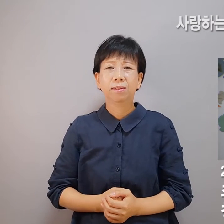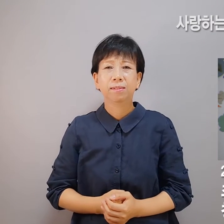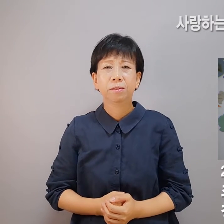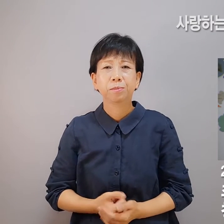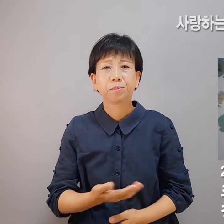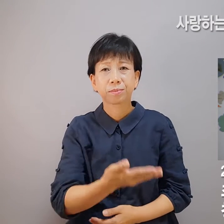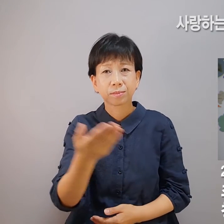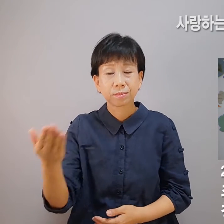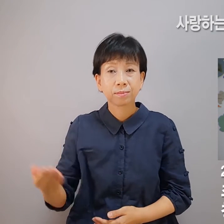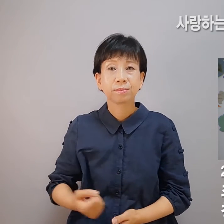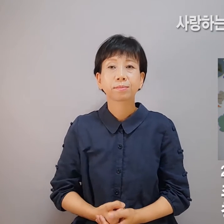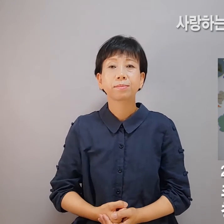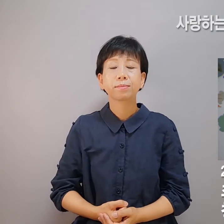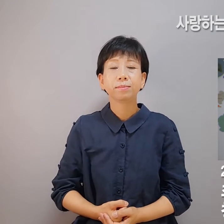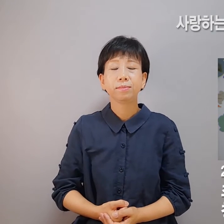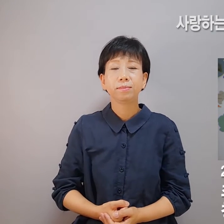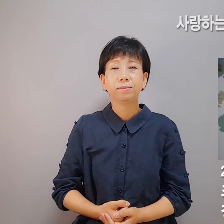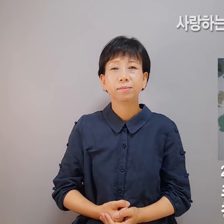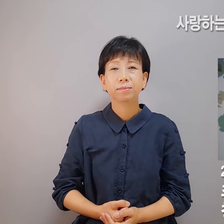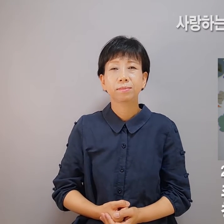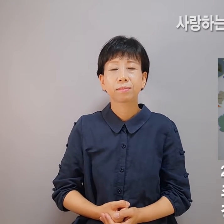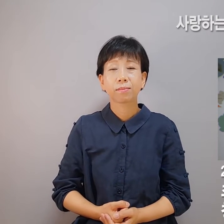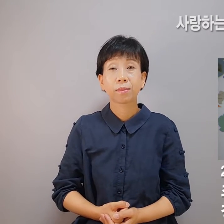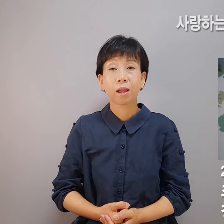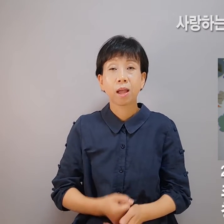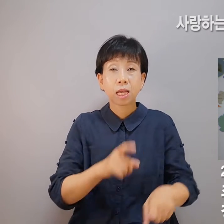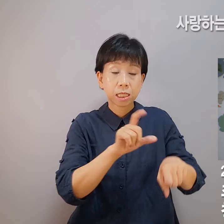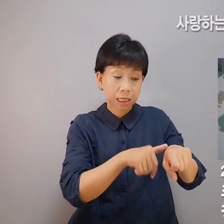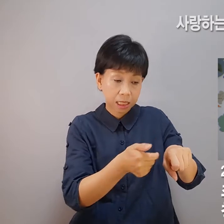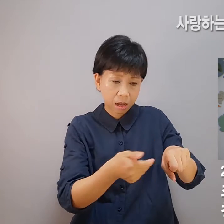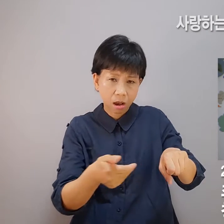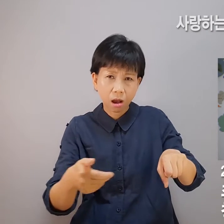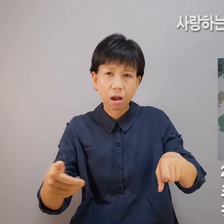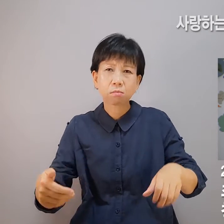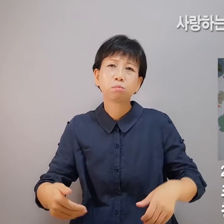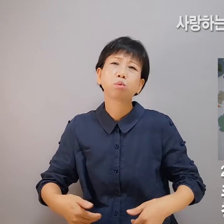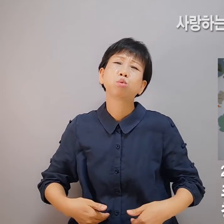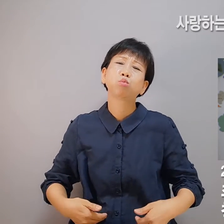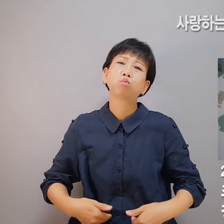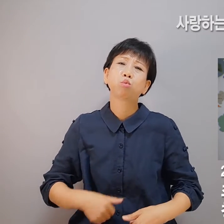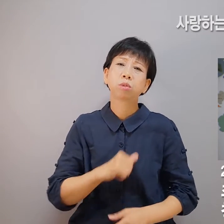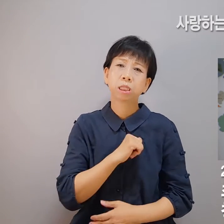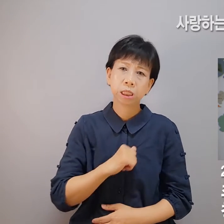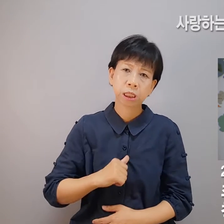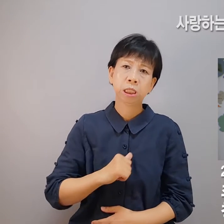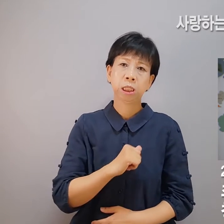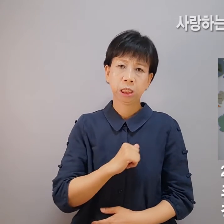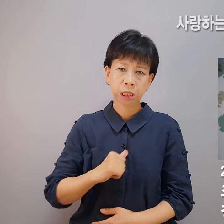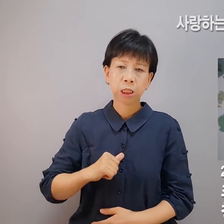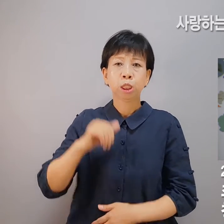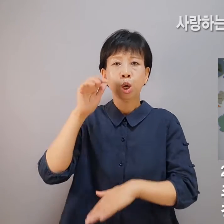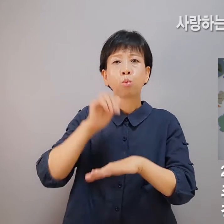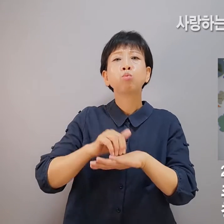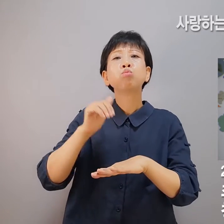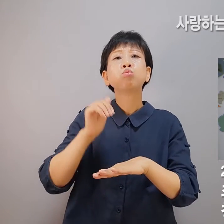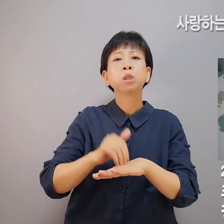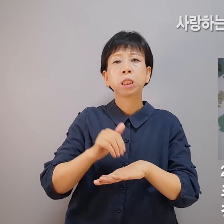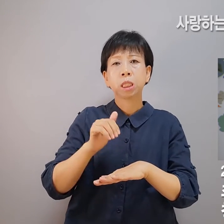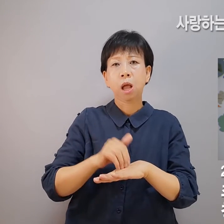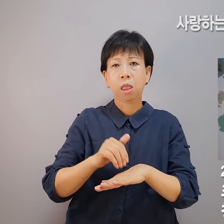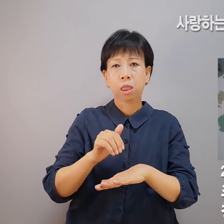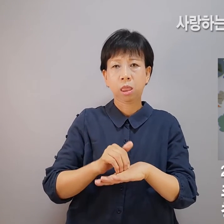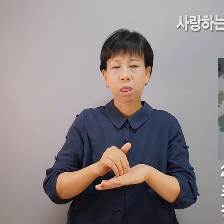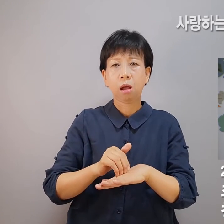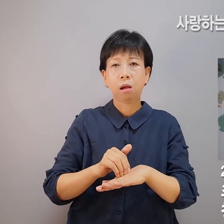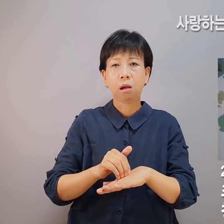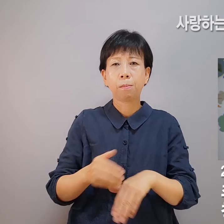여러분들 이런 것들이 시간이 좀 지나야 돼요. 인내하면서 이 훈련이 잘